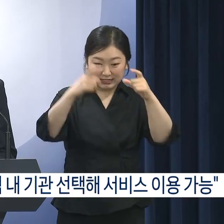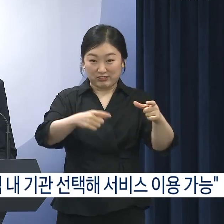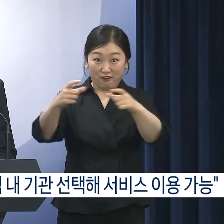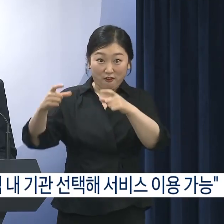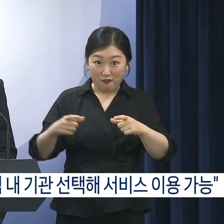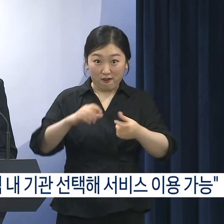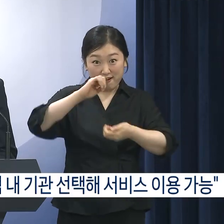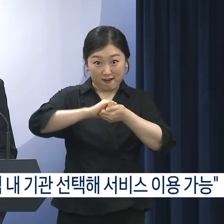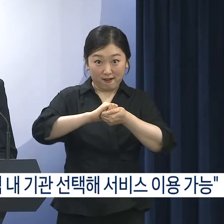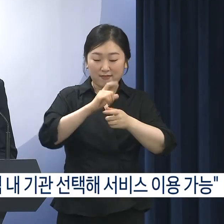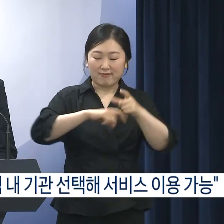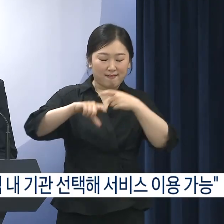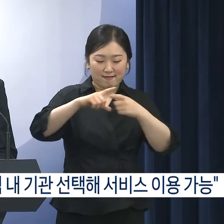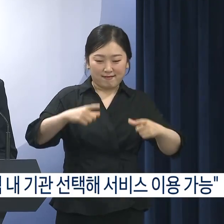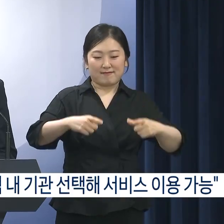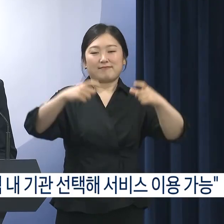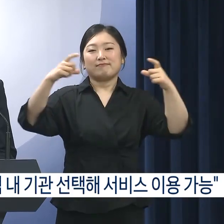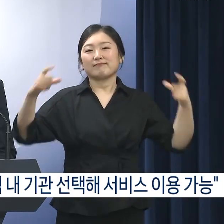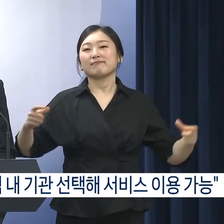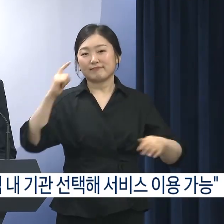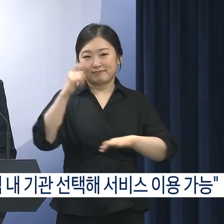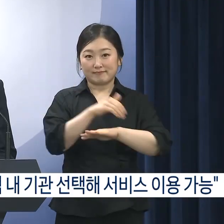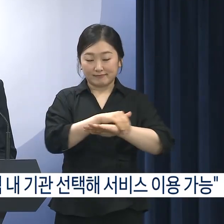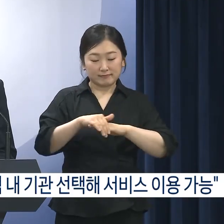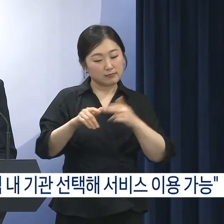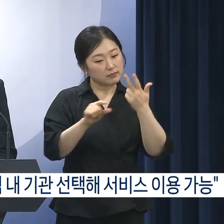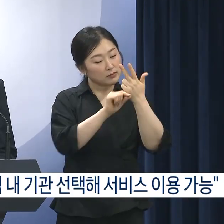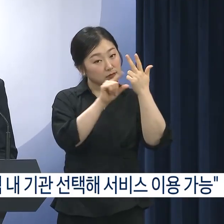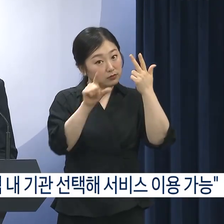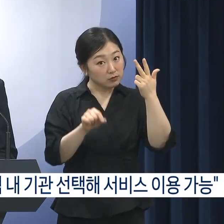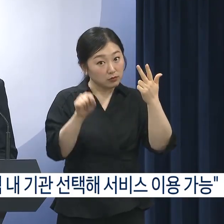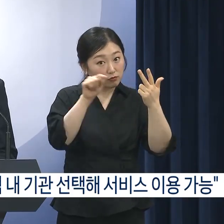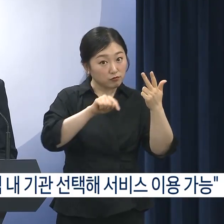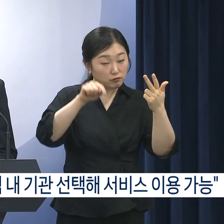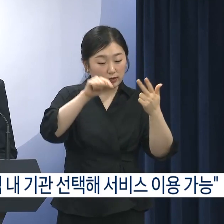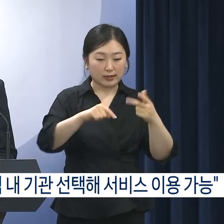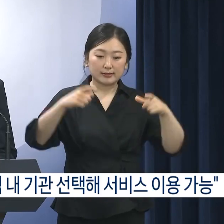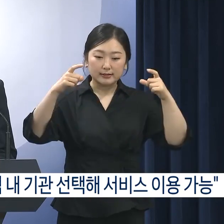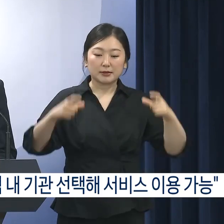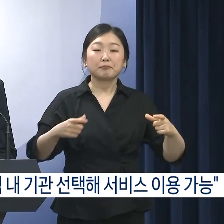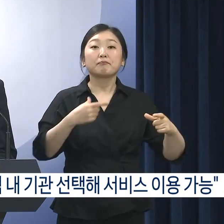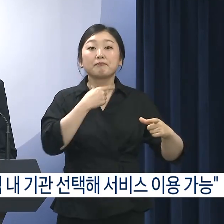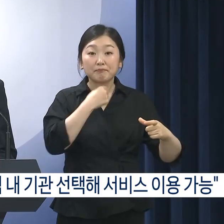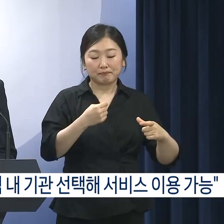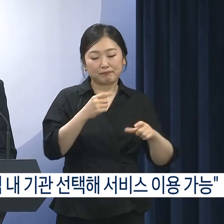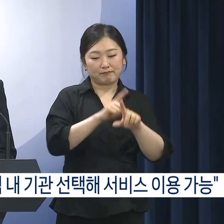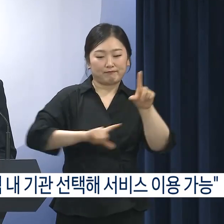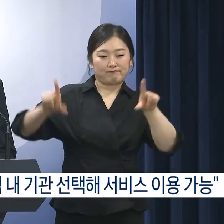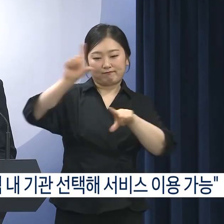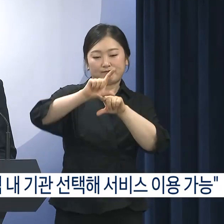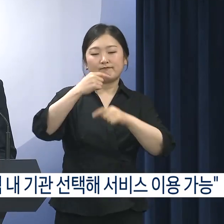7월 중에 사업 수행 지역을 추가로 모집을 실시할 계획입니다.